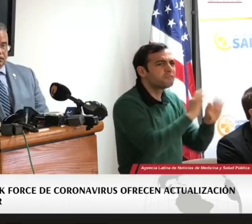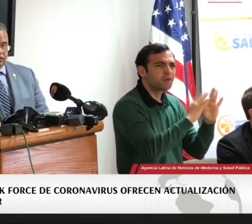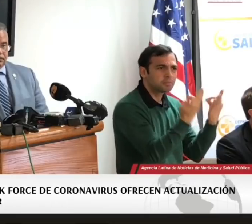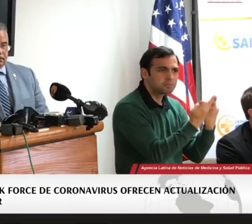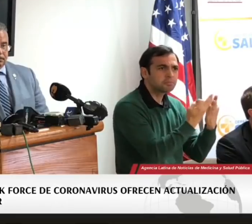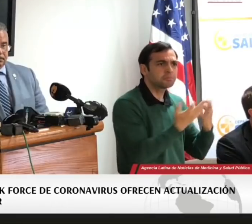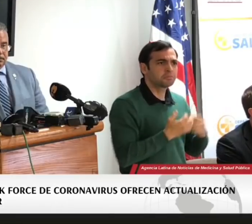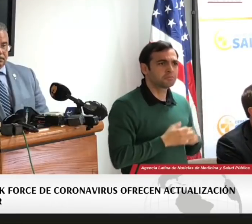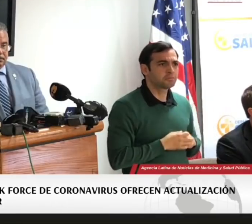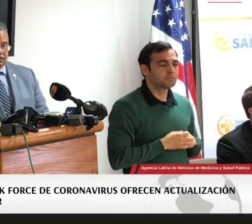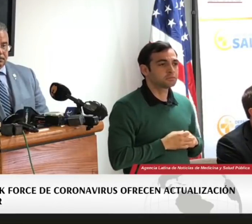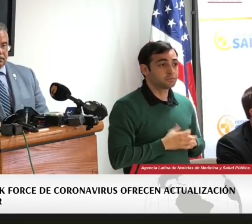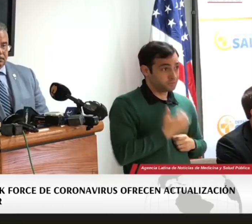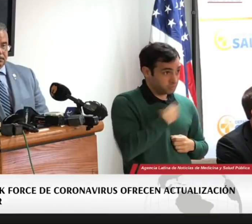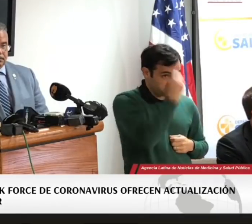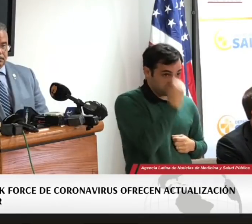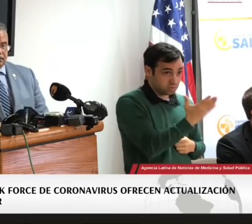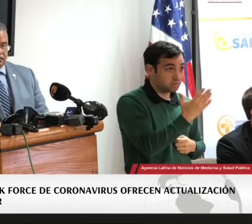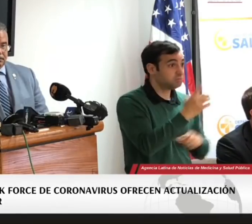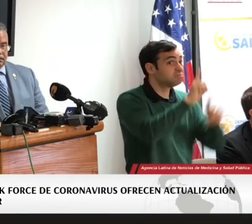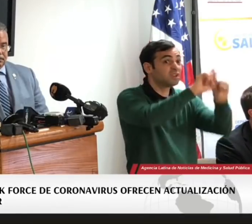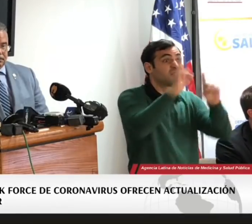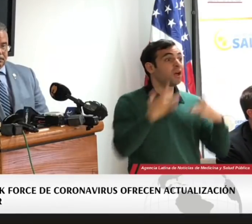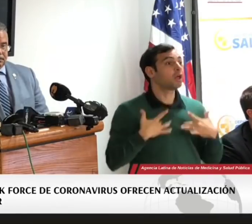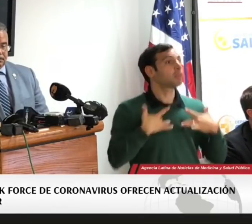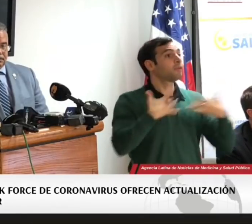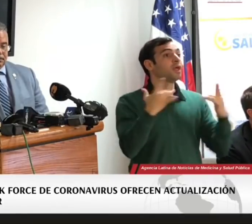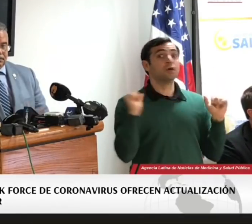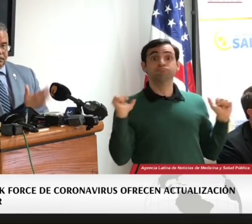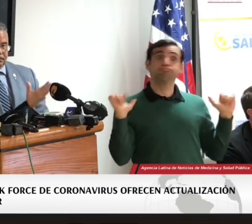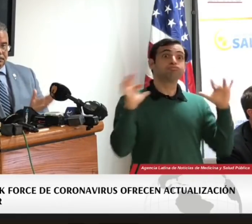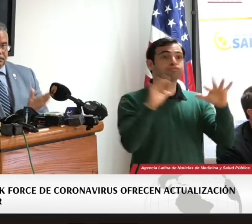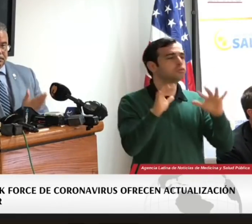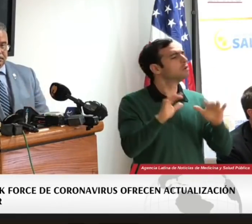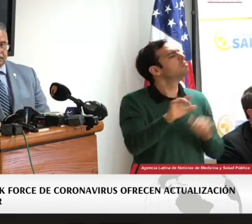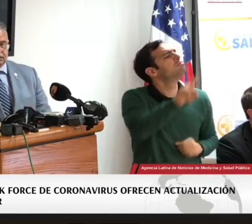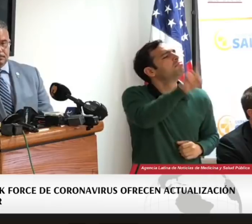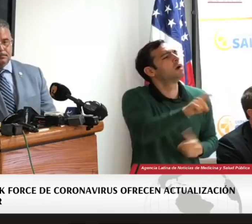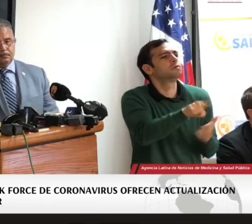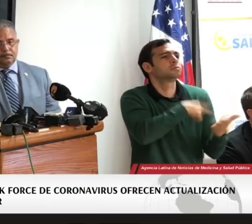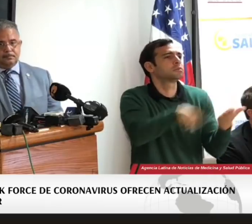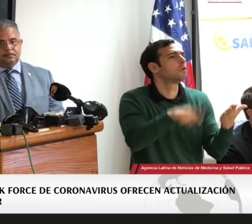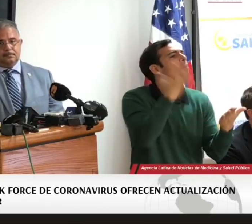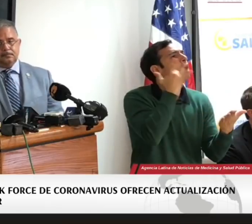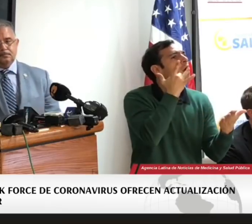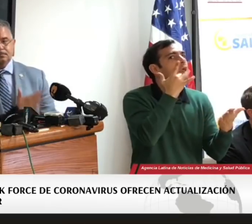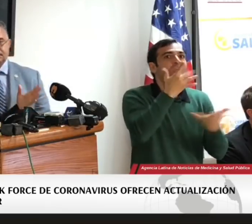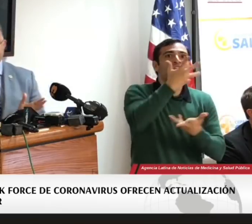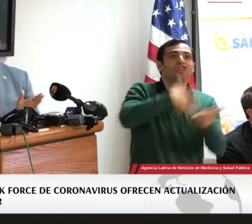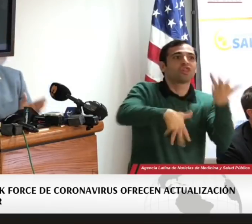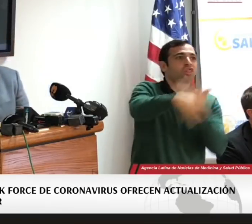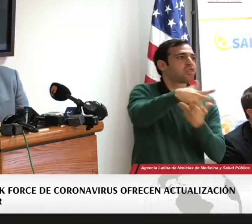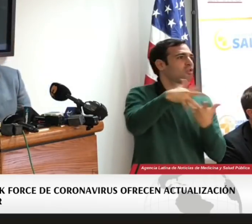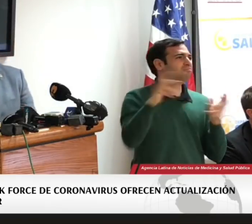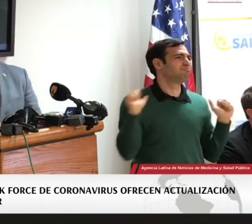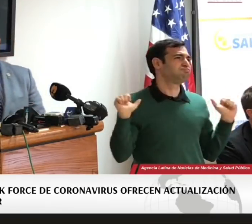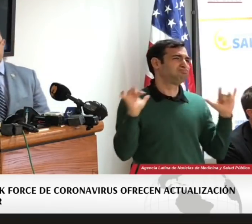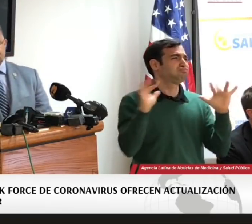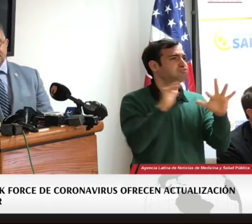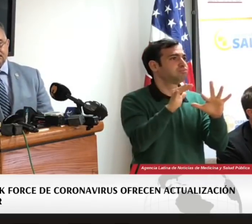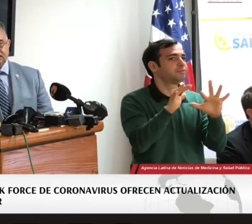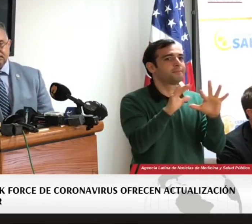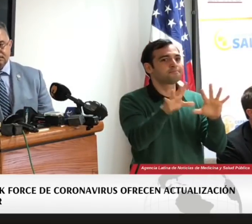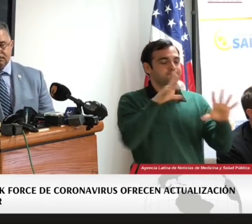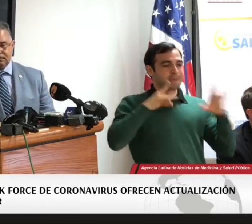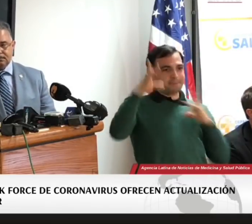esas actividades deben estar canceladas, que es lo más que nos preocupa, porque hay mucha concentración de personas que puedan de alguna